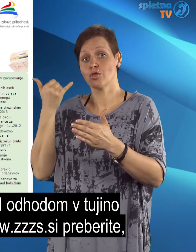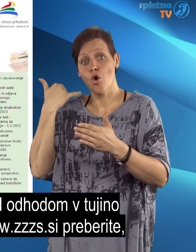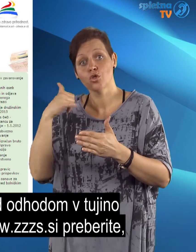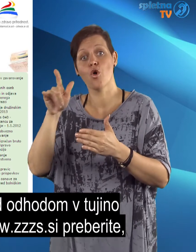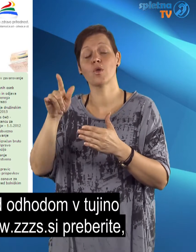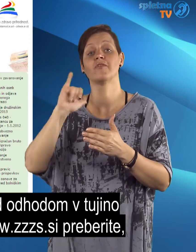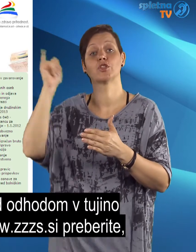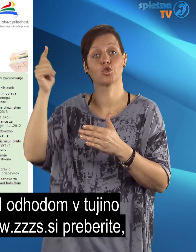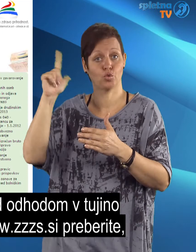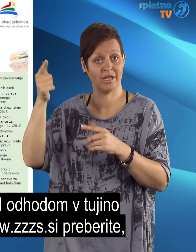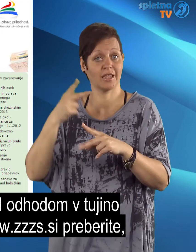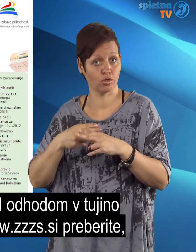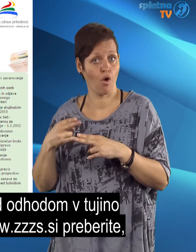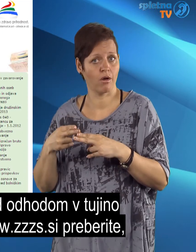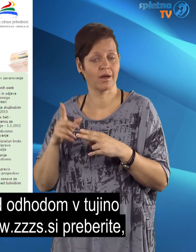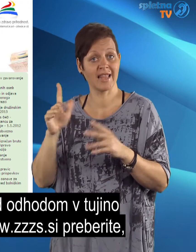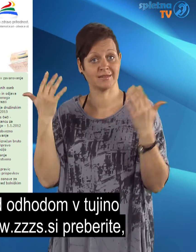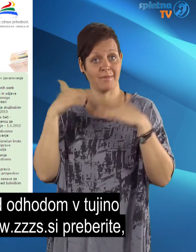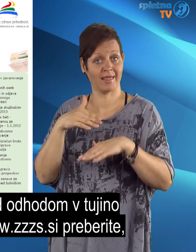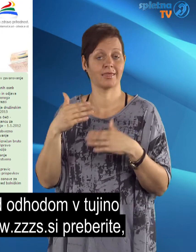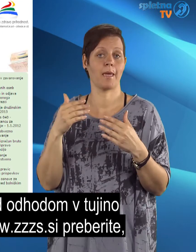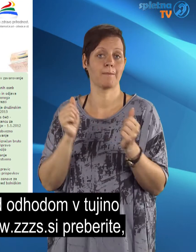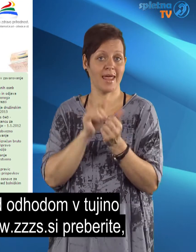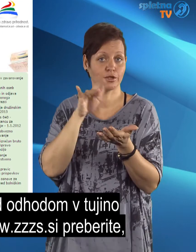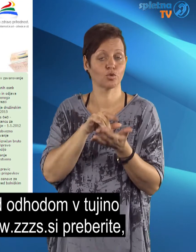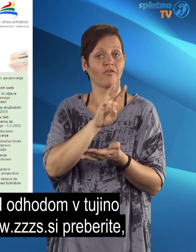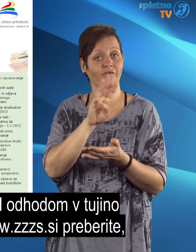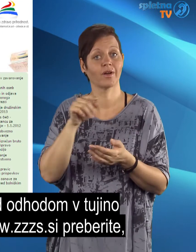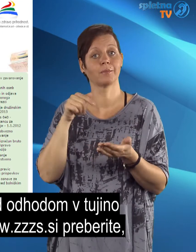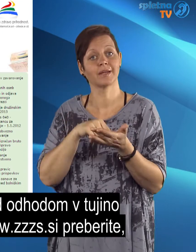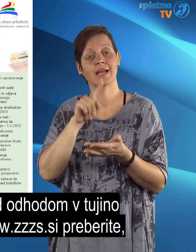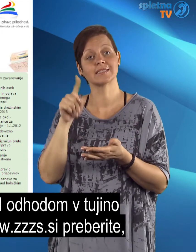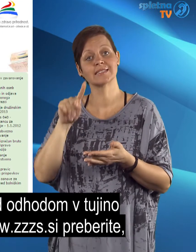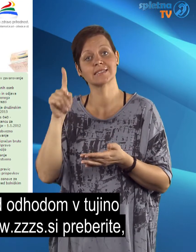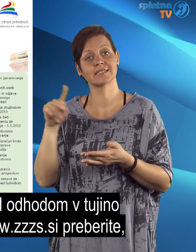Zato si pred odhodom v tujino na spletnem mestu